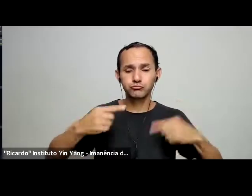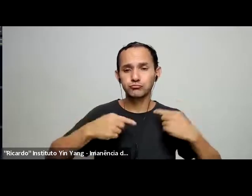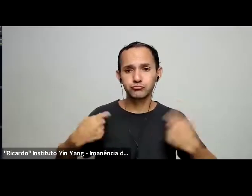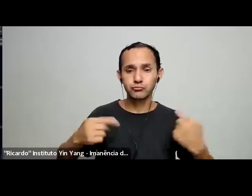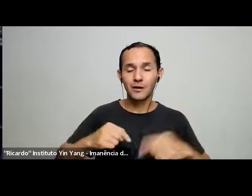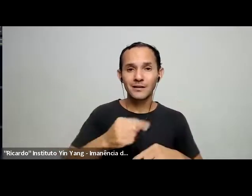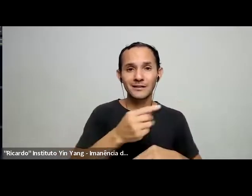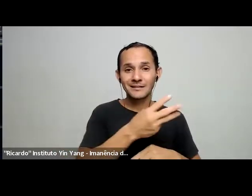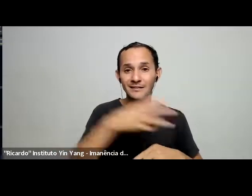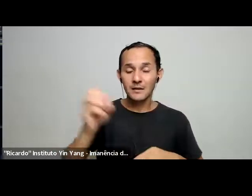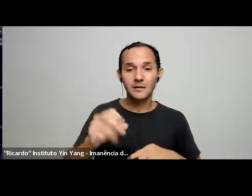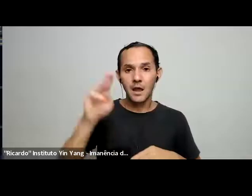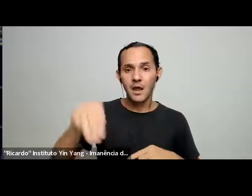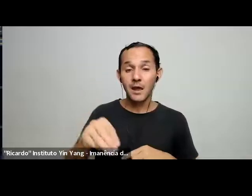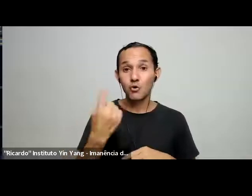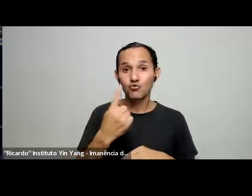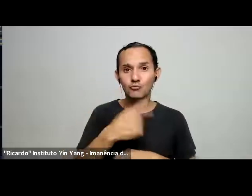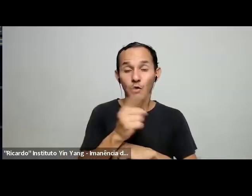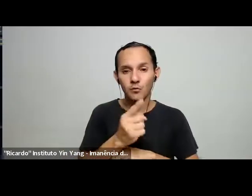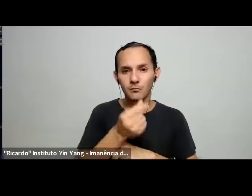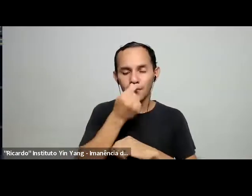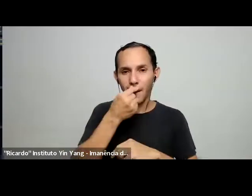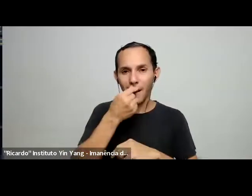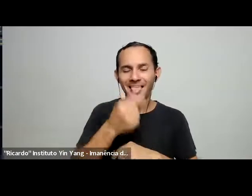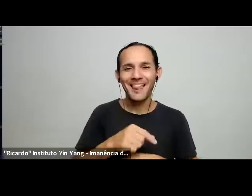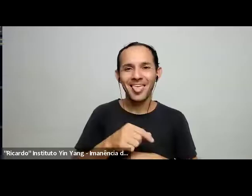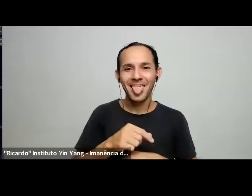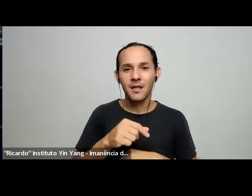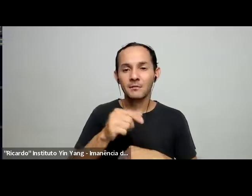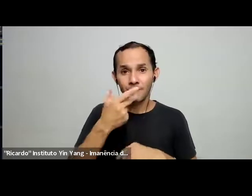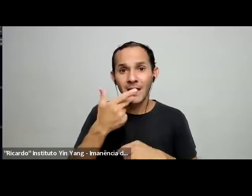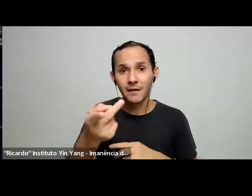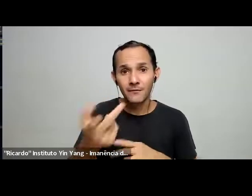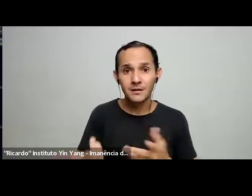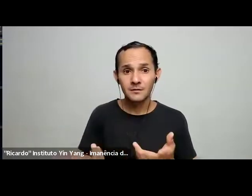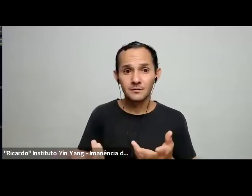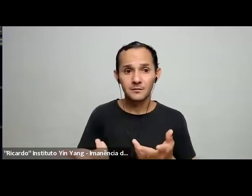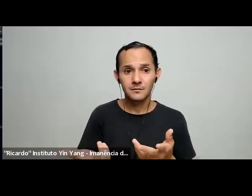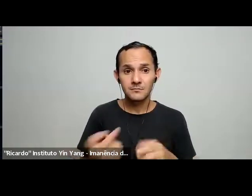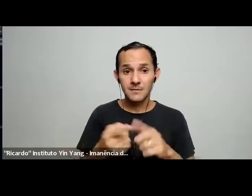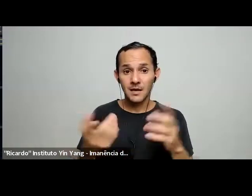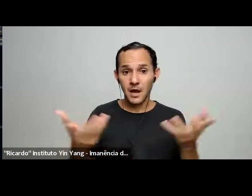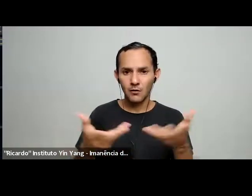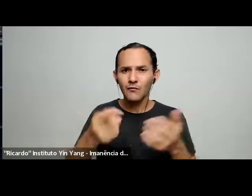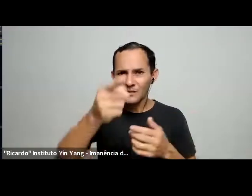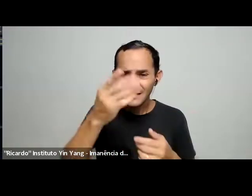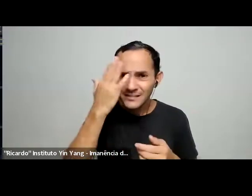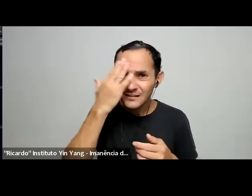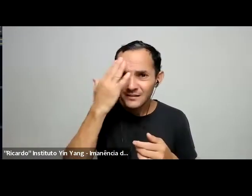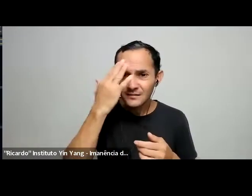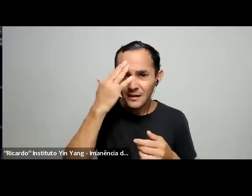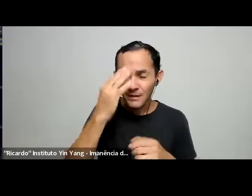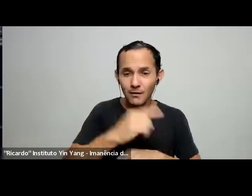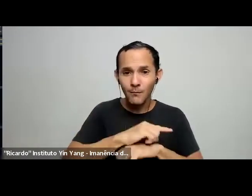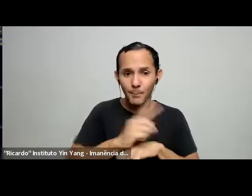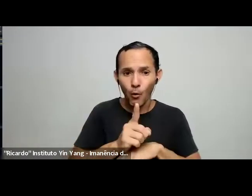300 quilômetros por segundo. Isso Einstein já dizia, né? Todo mundo sabe disso, né? Agora, você sabe em quanto é a